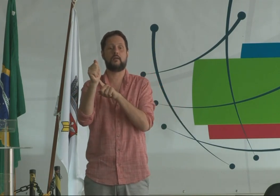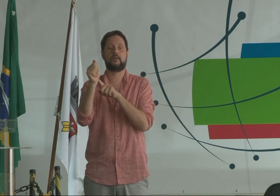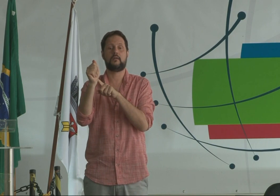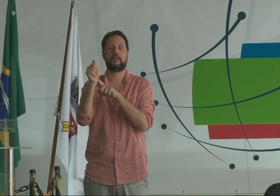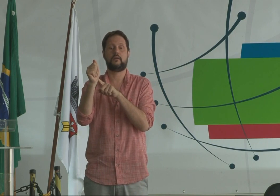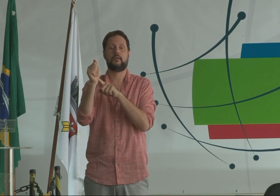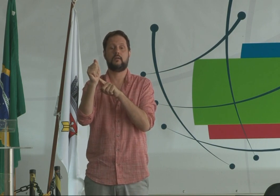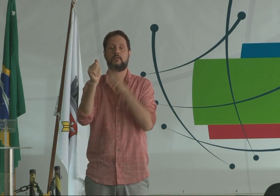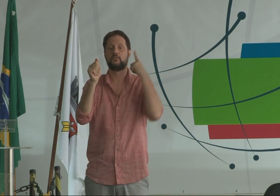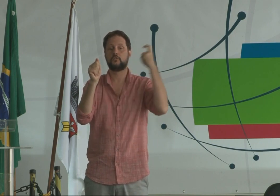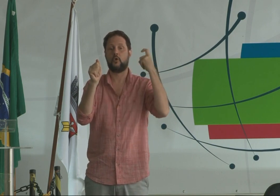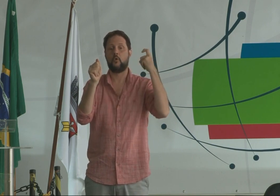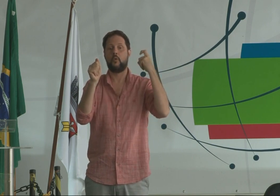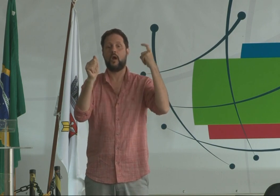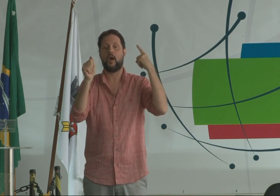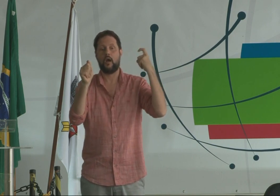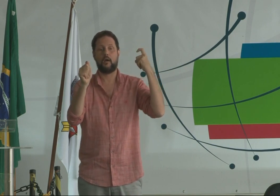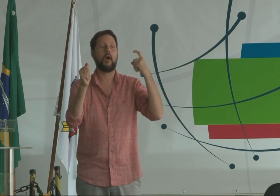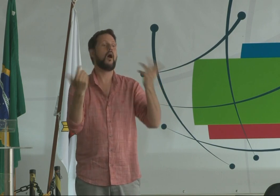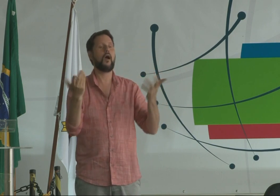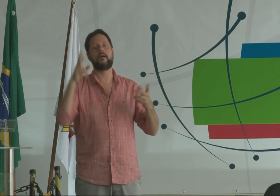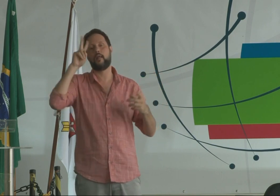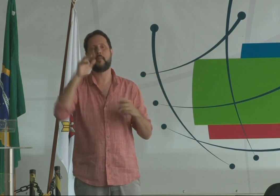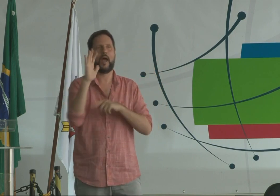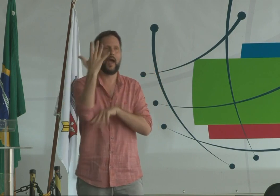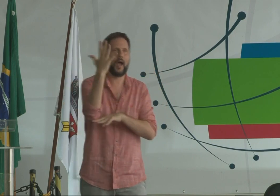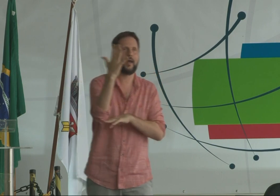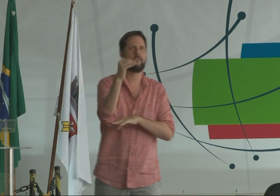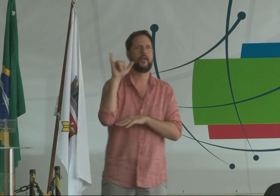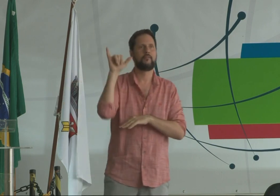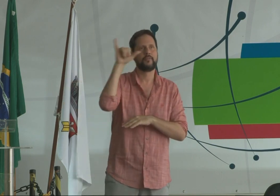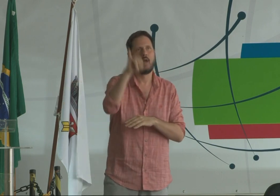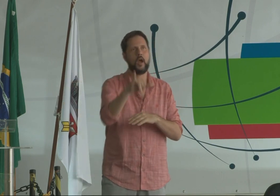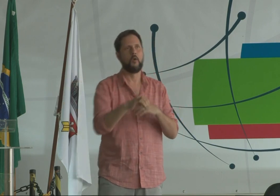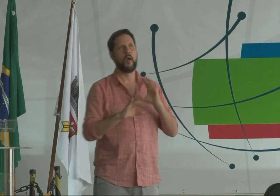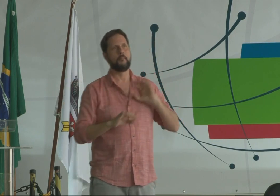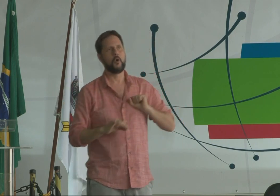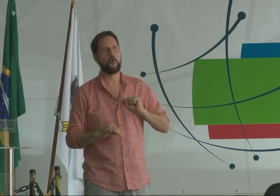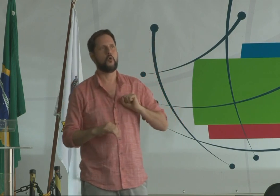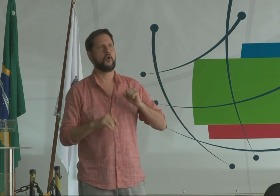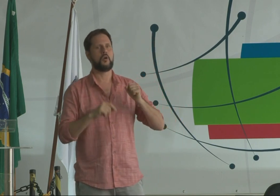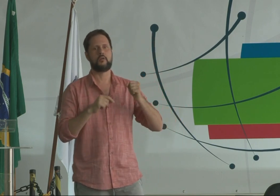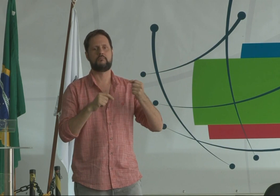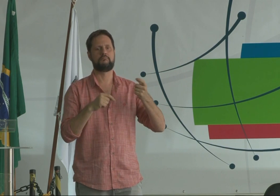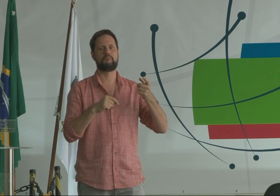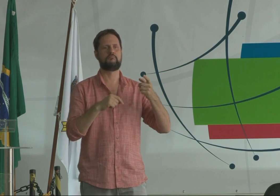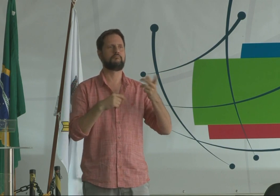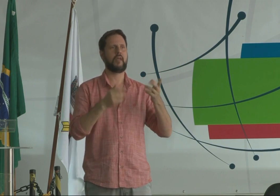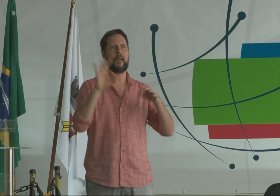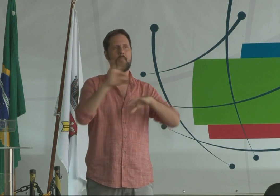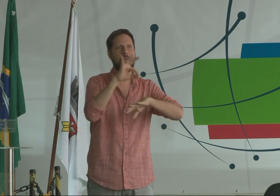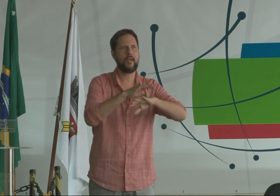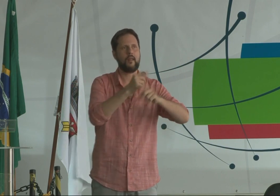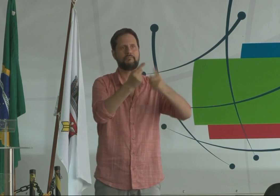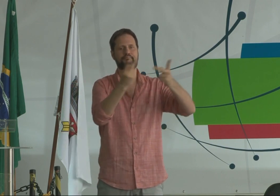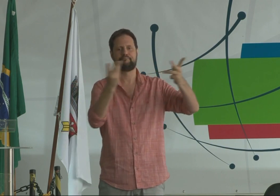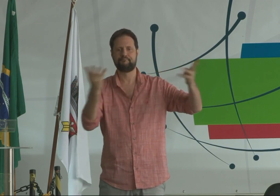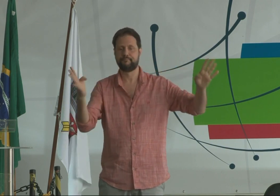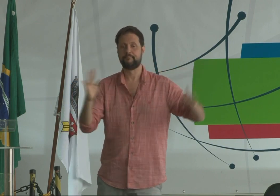pego a A, por exemplo, a letra A, ela tem um som específico. Ela lembra alguma coisa, palavras, por exemplo, como árvore, avião, amor,